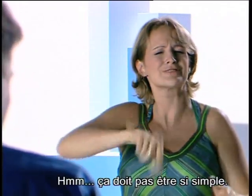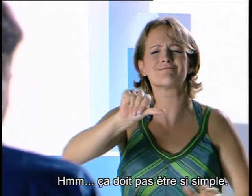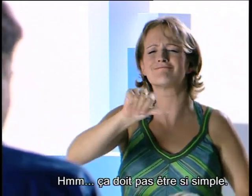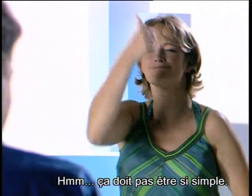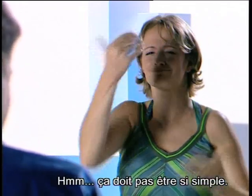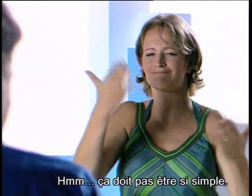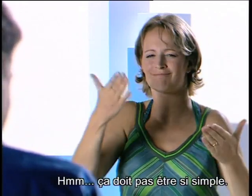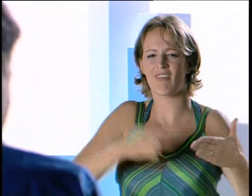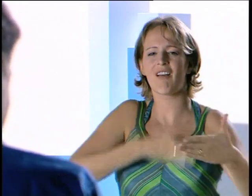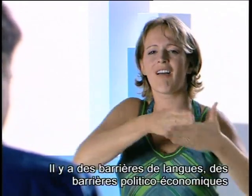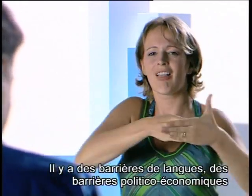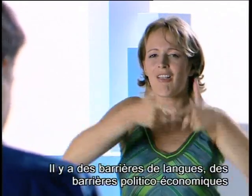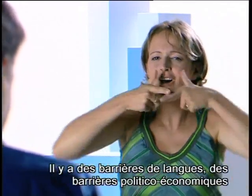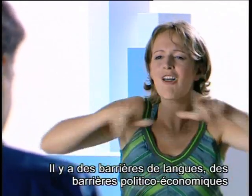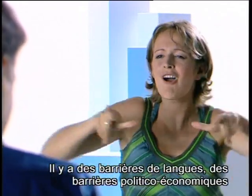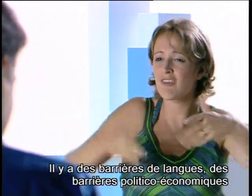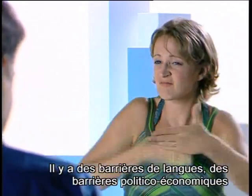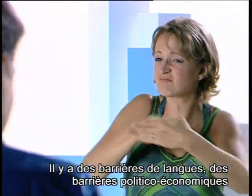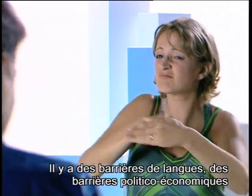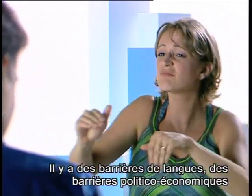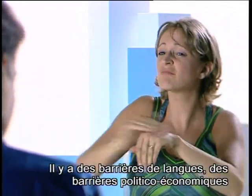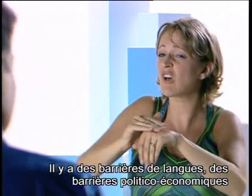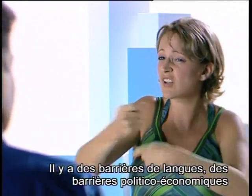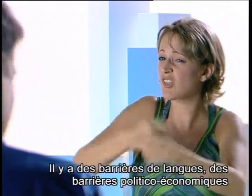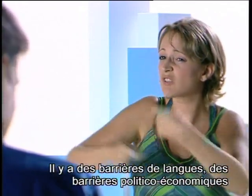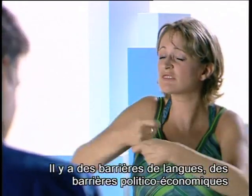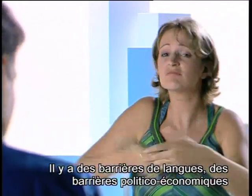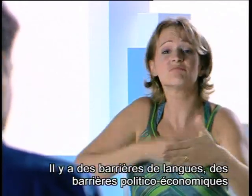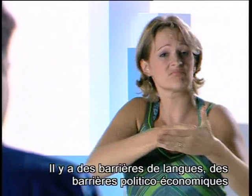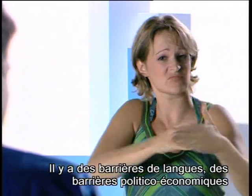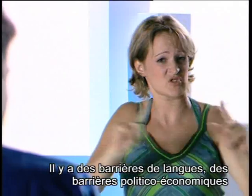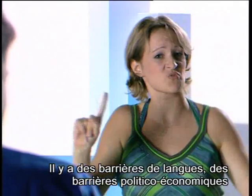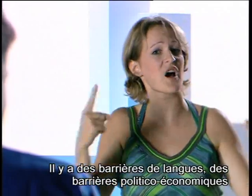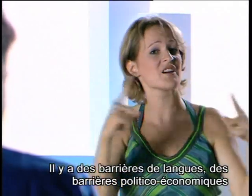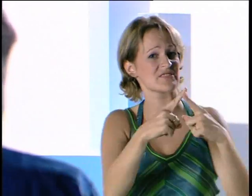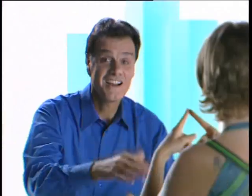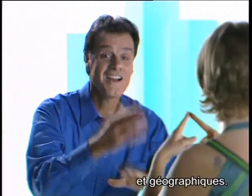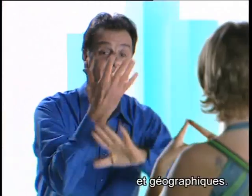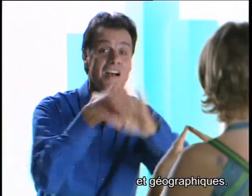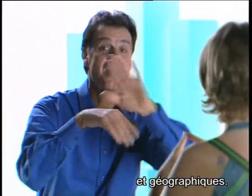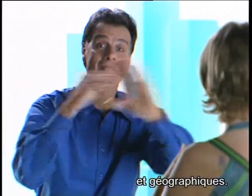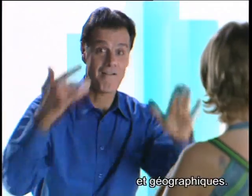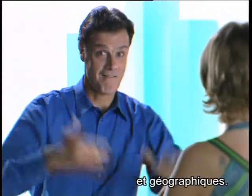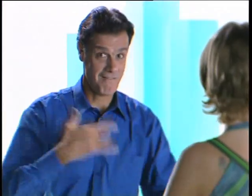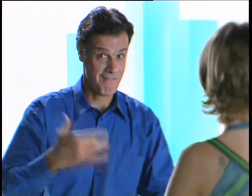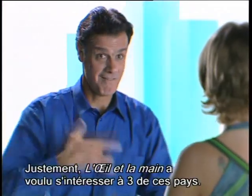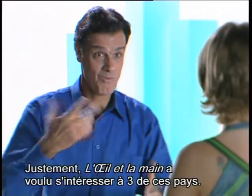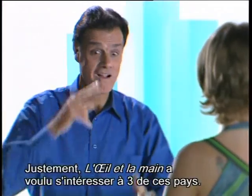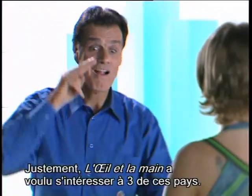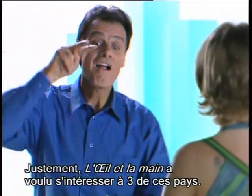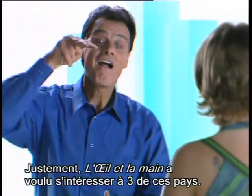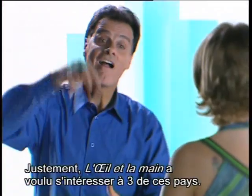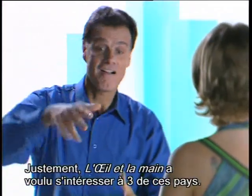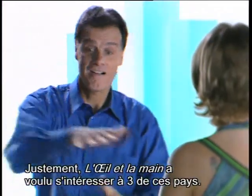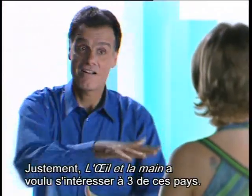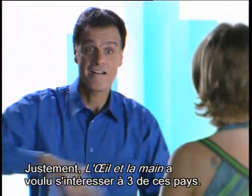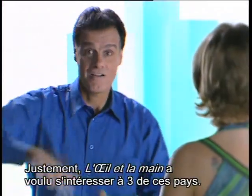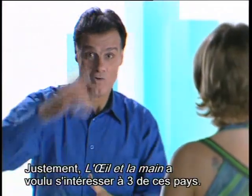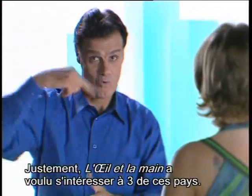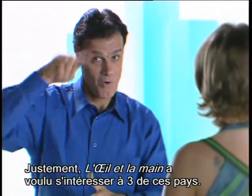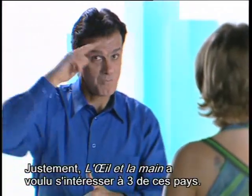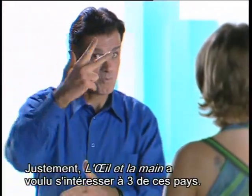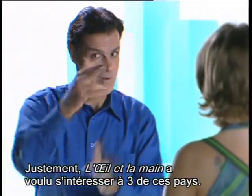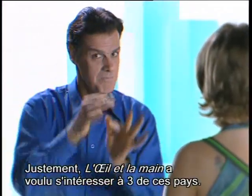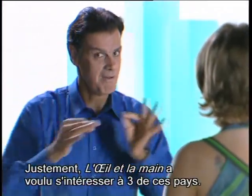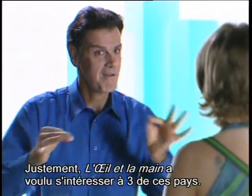Ça doit pas être si simple. Il doit y avoir des barrières de langue, des barrières politiques, économiques et géographiques. Justement, l'œil à la main a voulu s